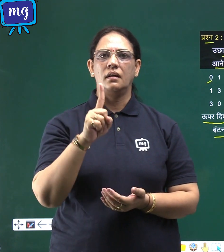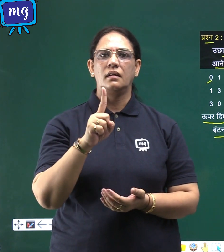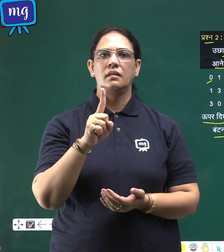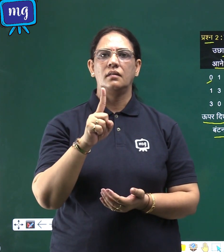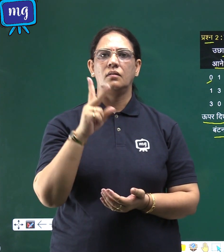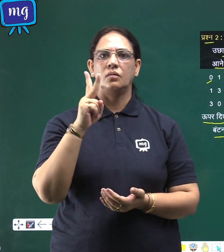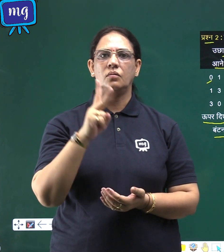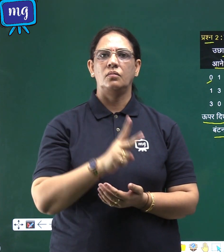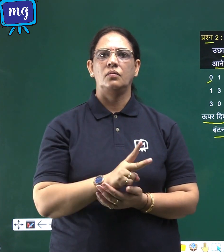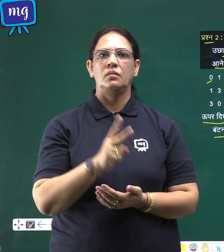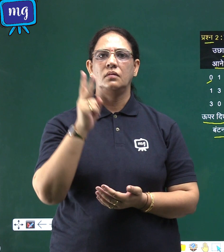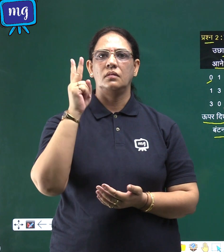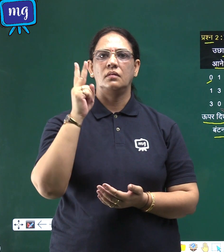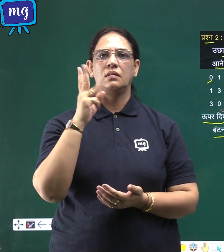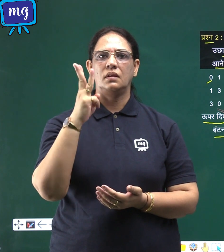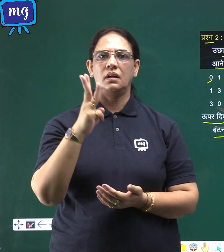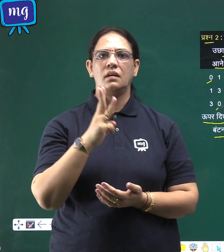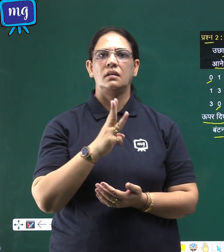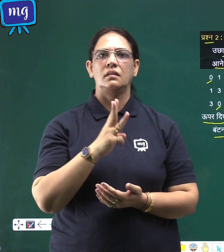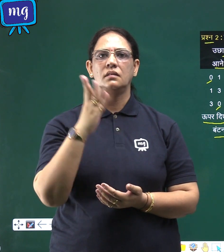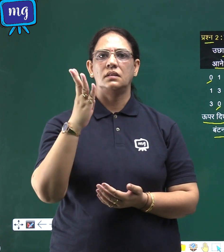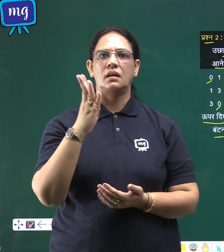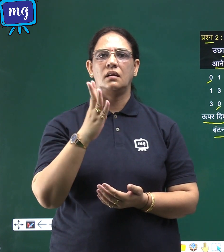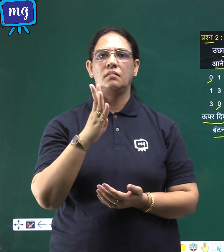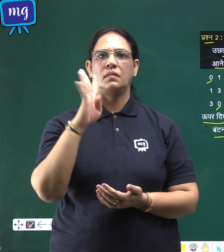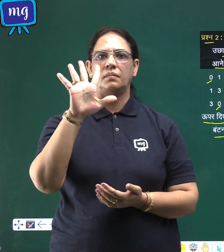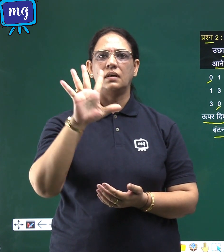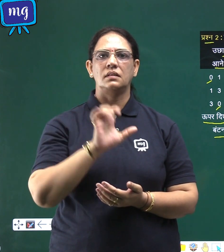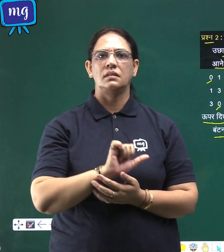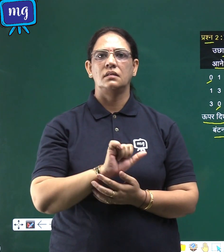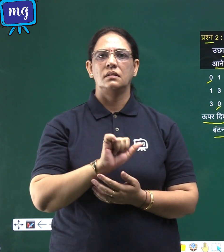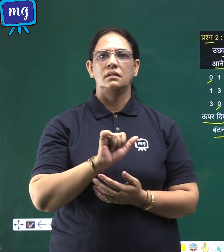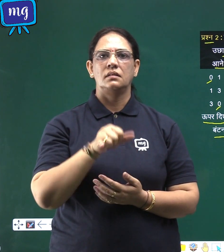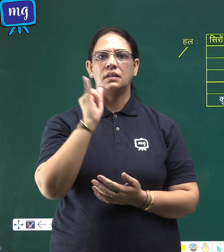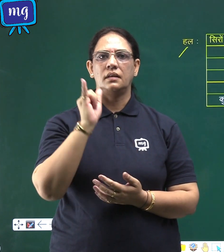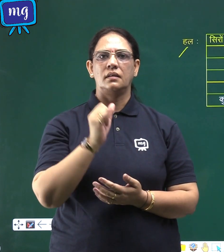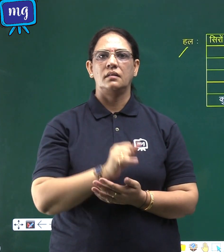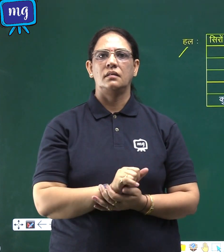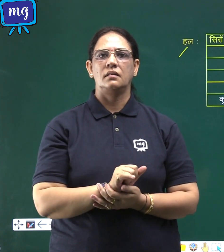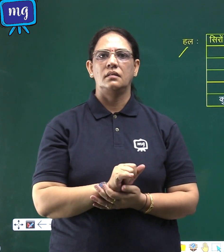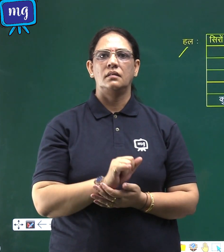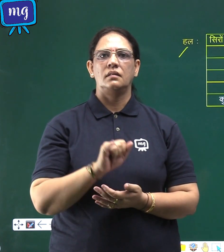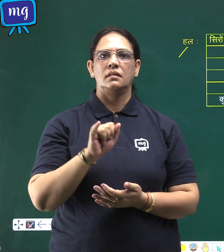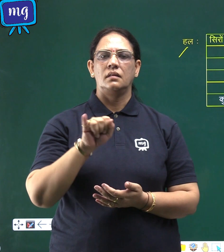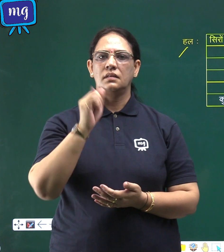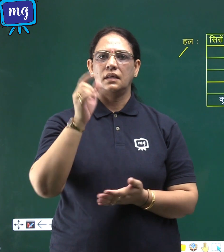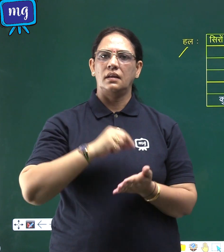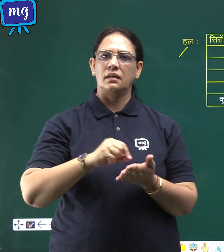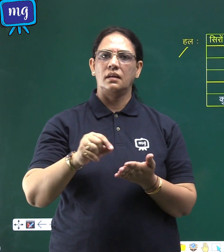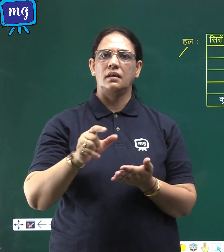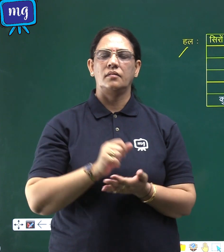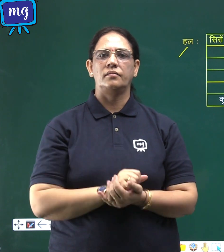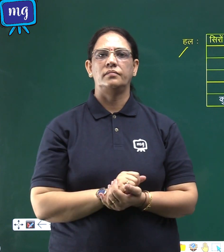दो तीन चार पांथ छह लिख देंगे